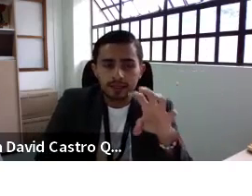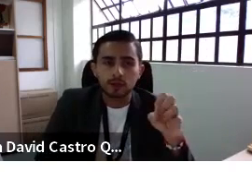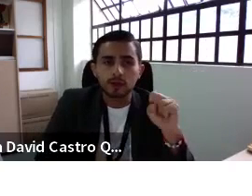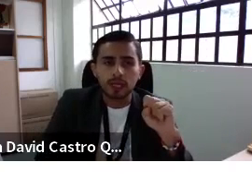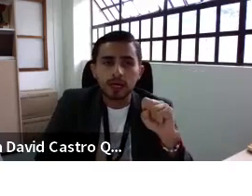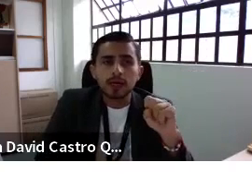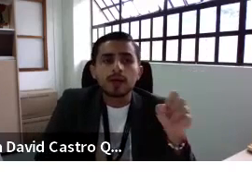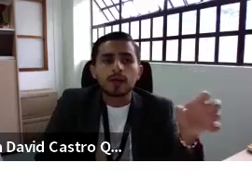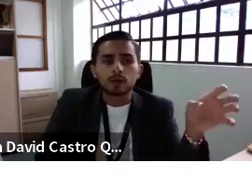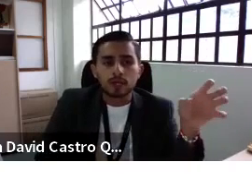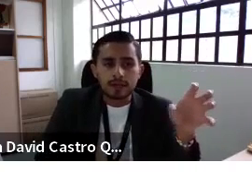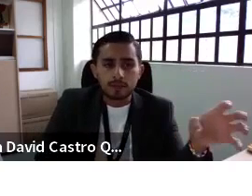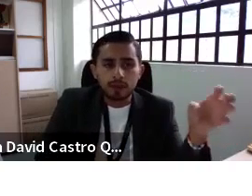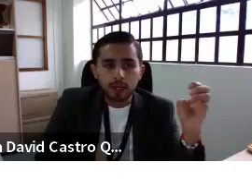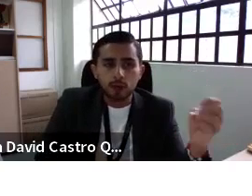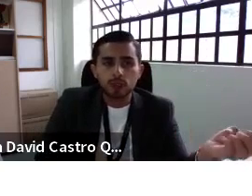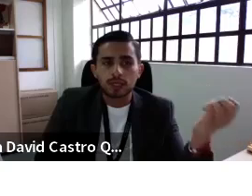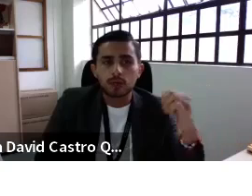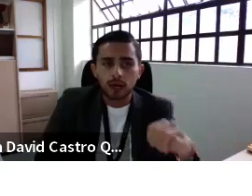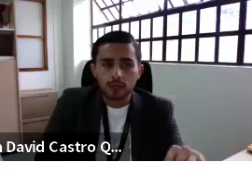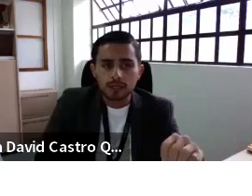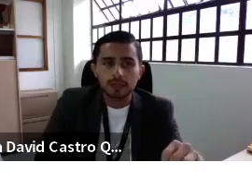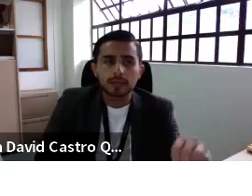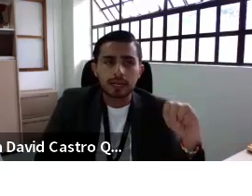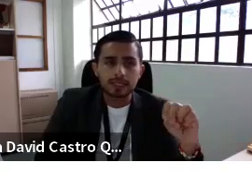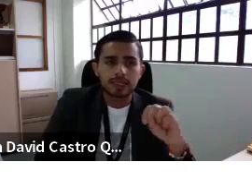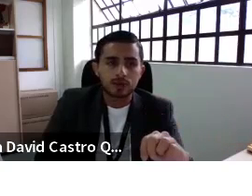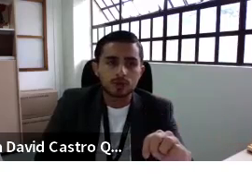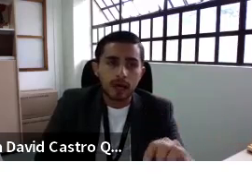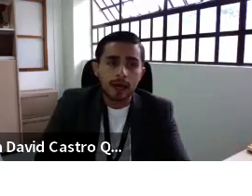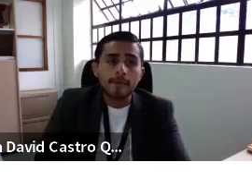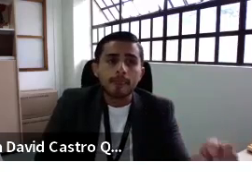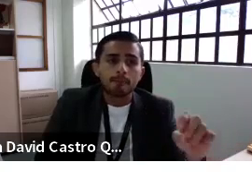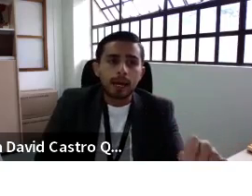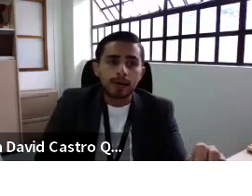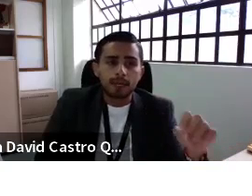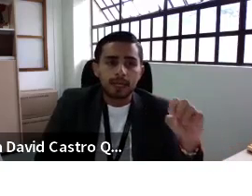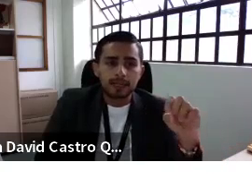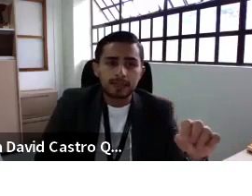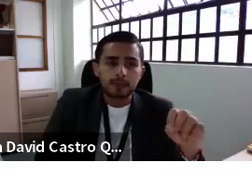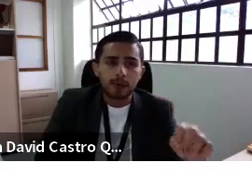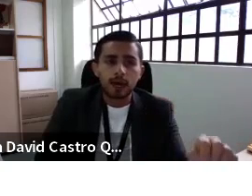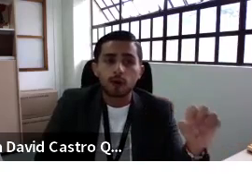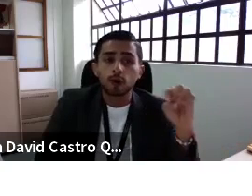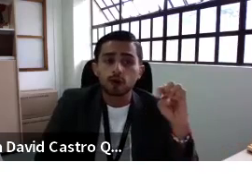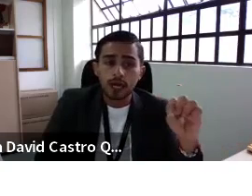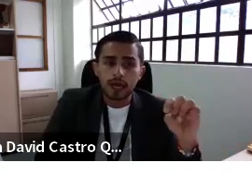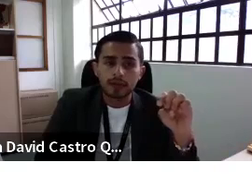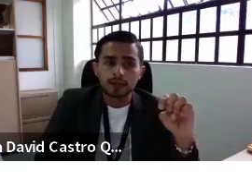-tecnología entonces ver cómo se articula consistentemente la ciencia y la sociedad para que la ciencia pueda conocer entender